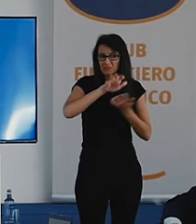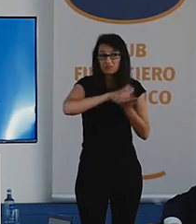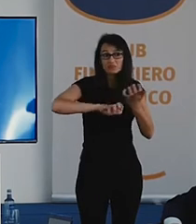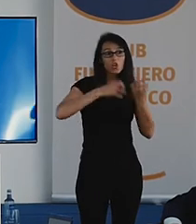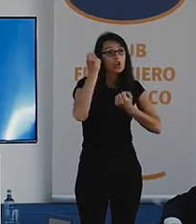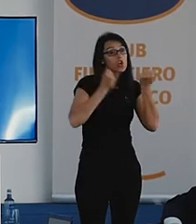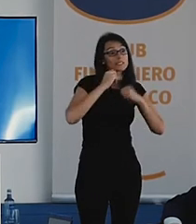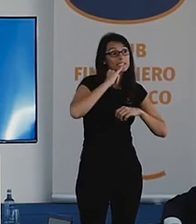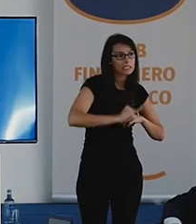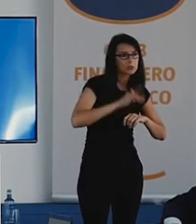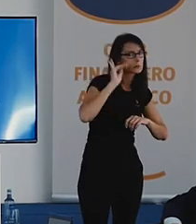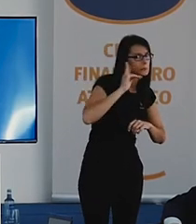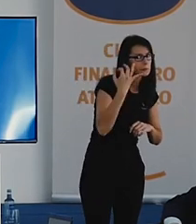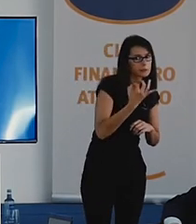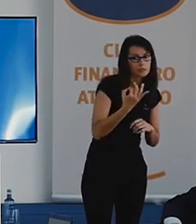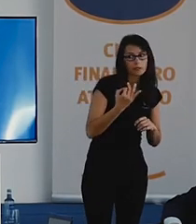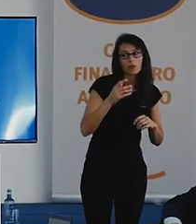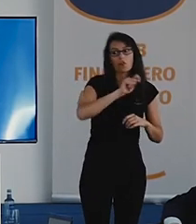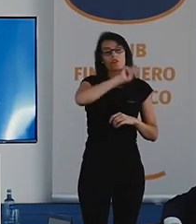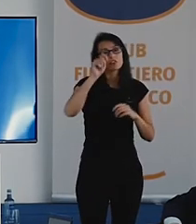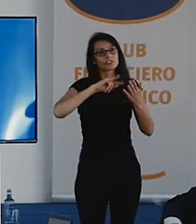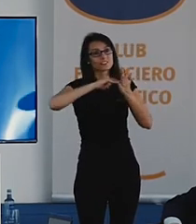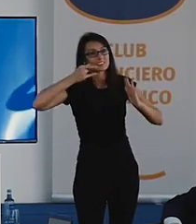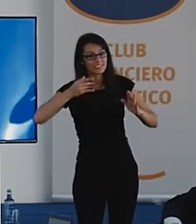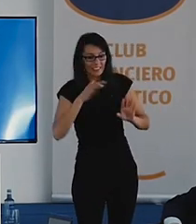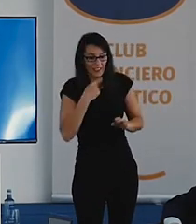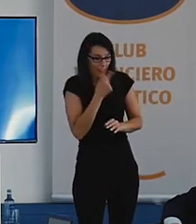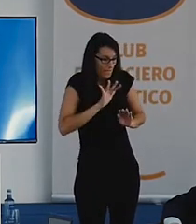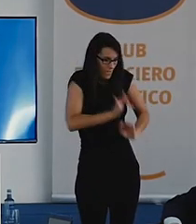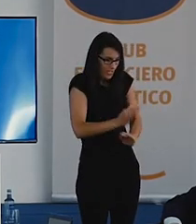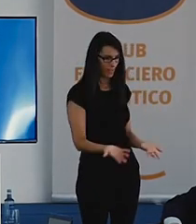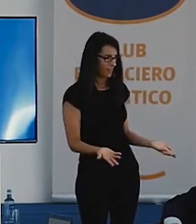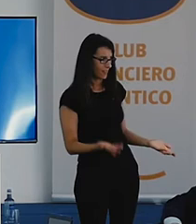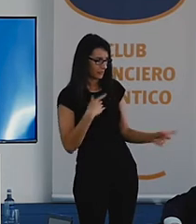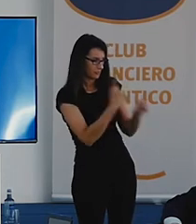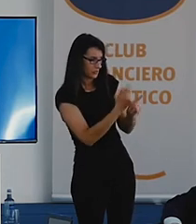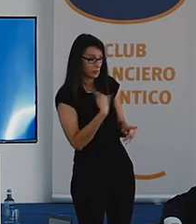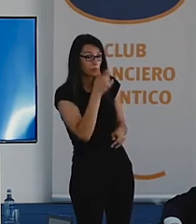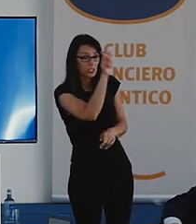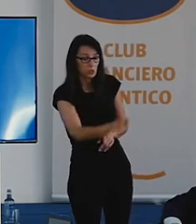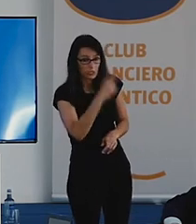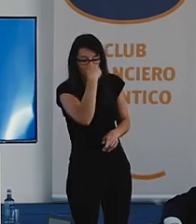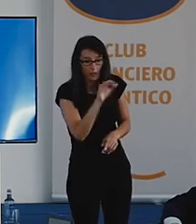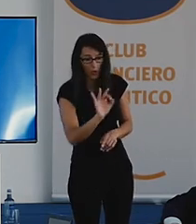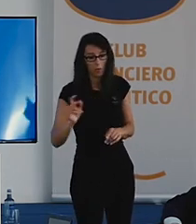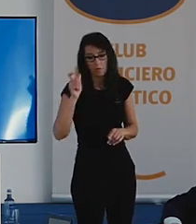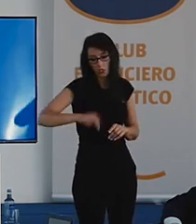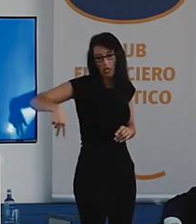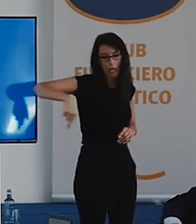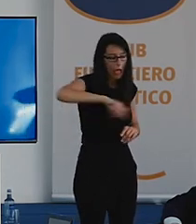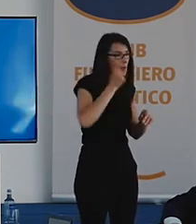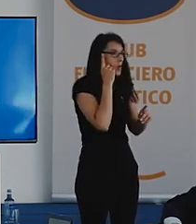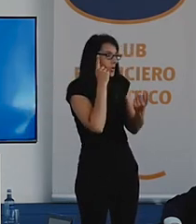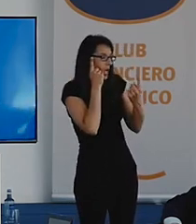eléctricos les obligan a hacer ruido. En Funteso estamos en contra. Lo que tienen que obligarles es a frenar si pasa un peatón, sea ciego o alguien que pase y esté mirando el